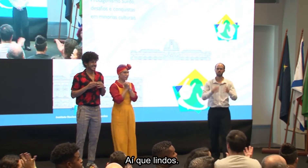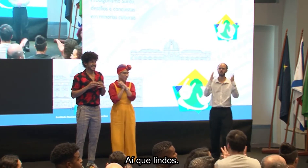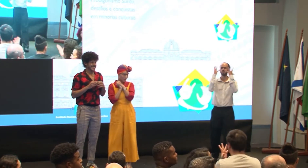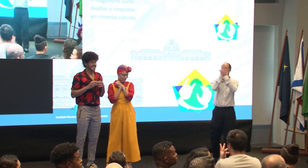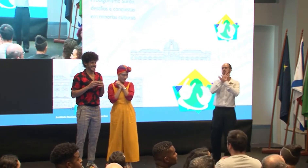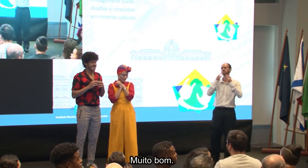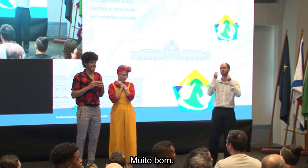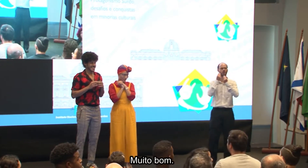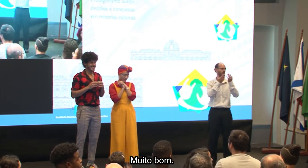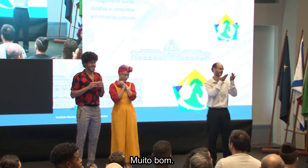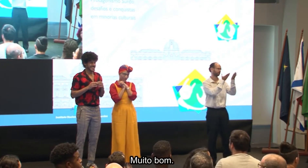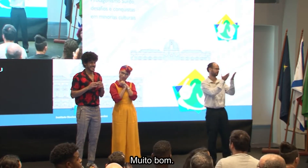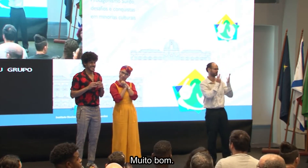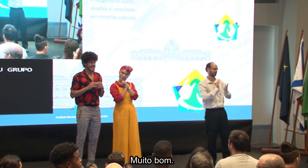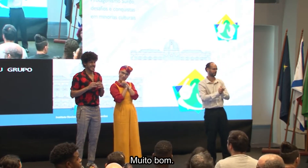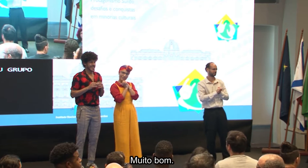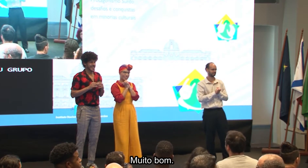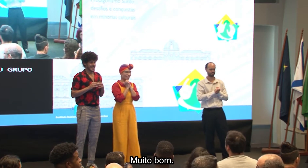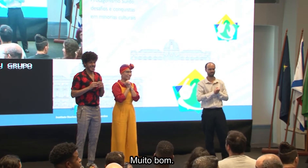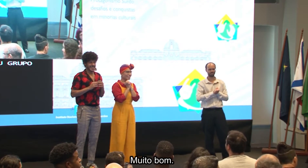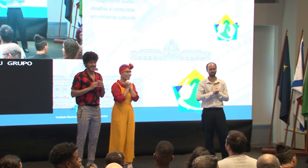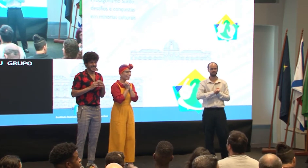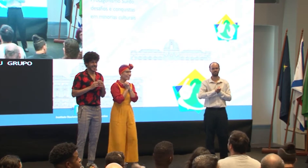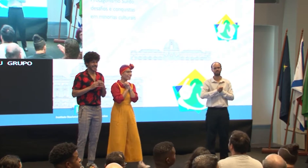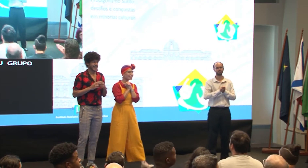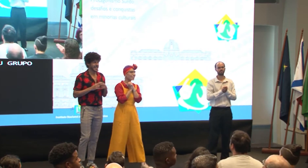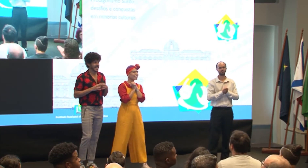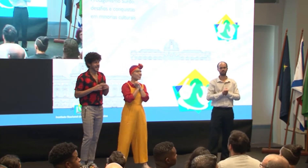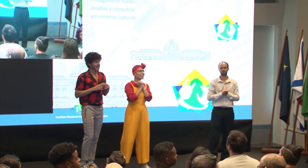lindos! Muito bom.